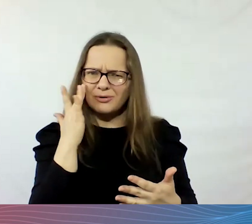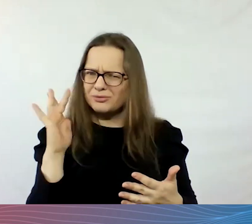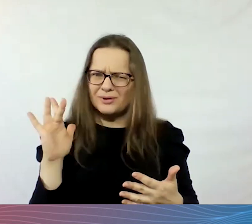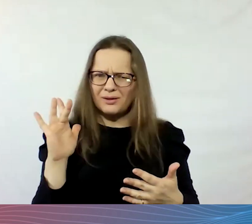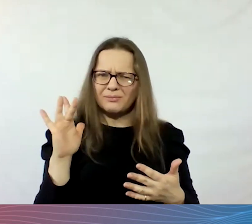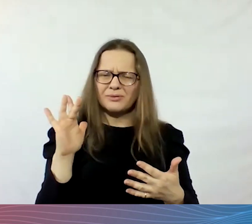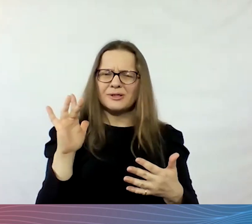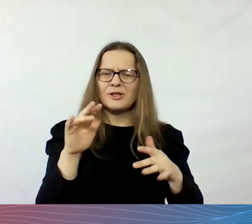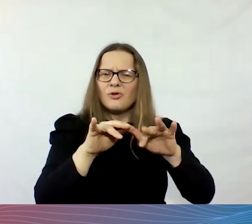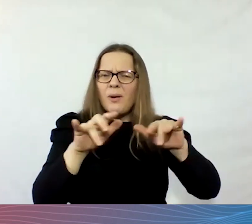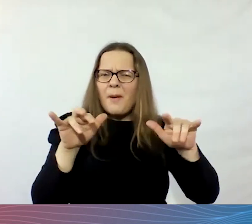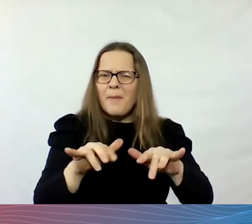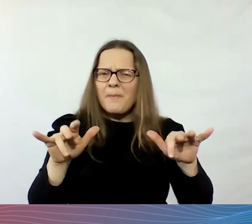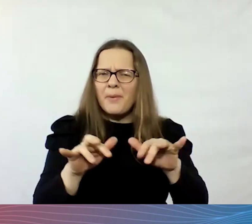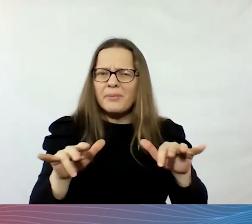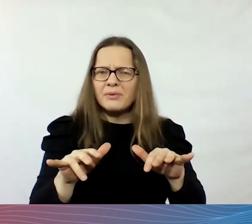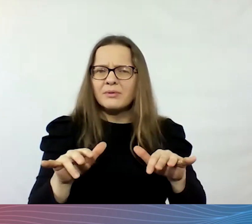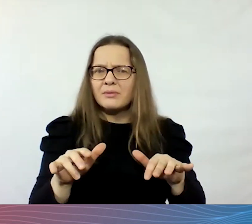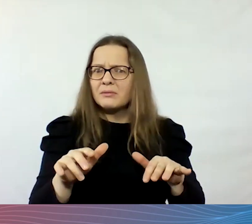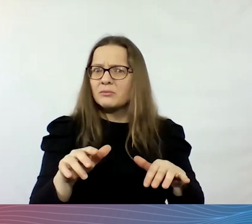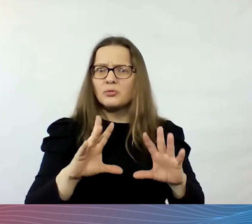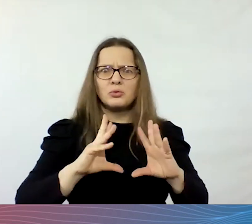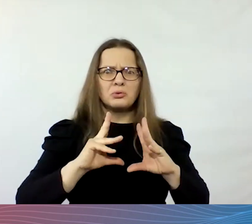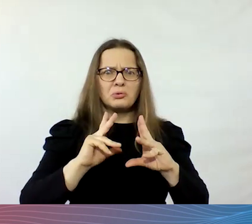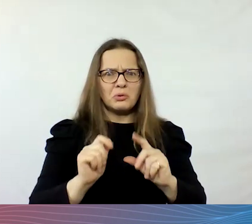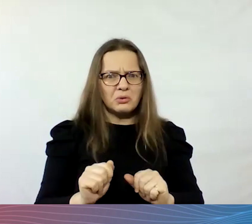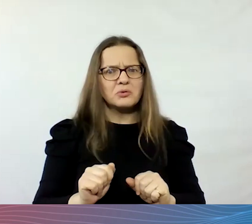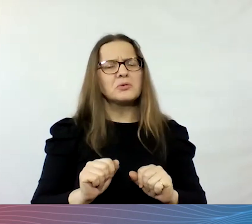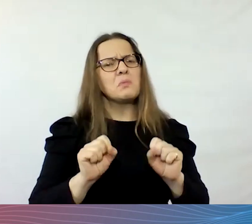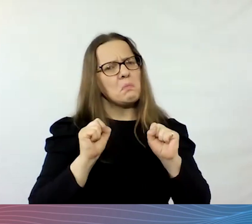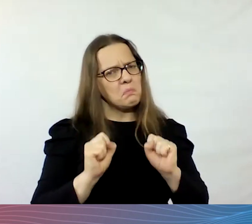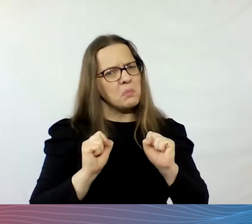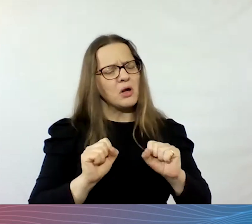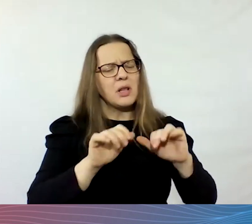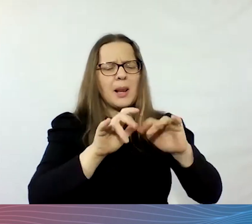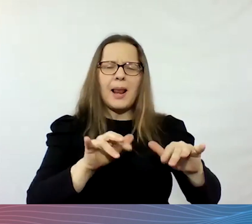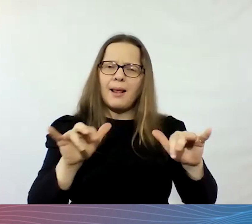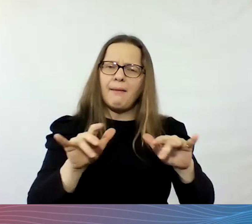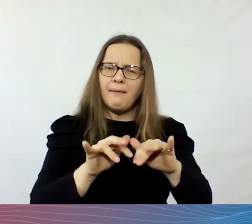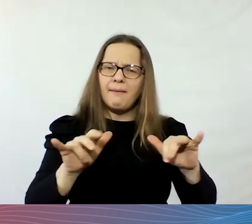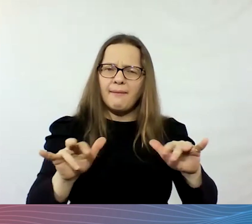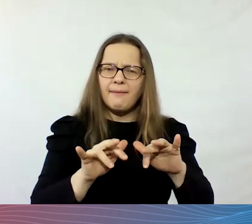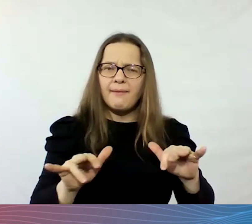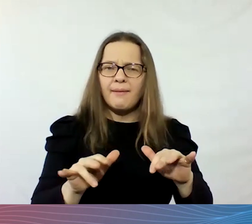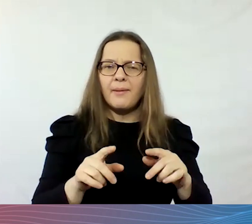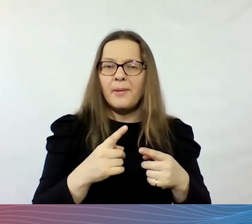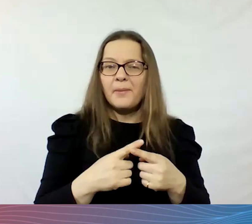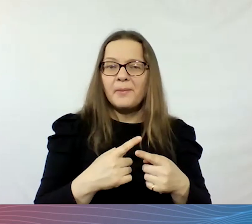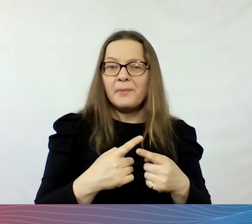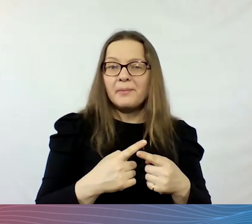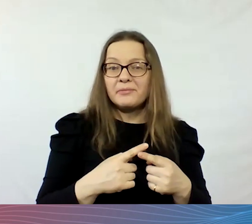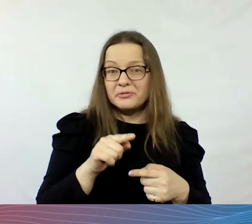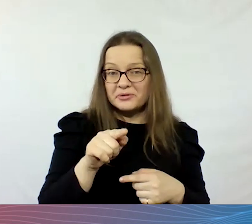Bom, todos nós somos tocadores de piano. Se você tem dom, então você tem dom de tocar o piano, é ou não